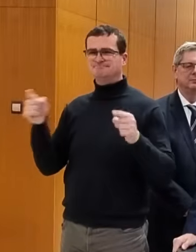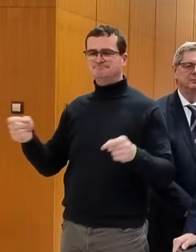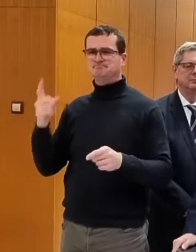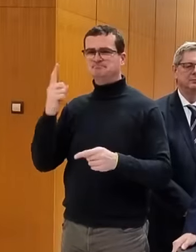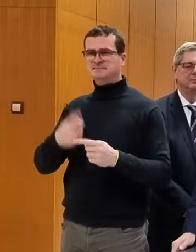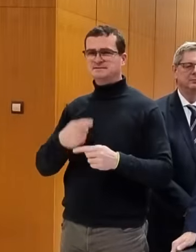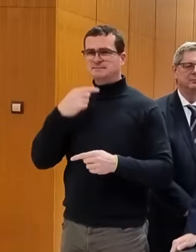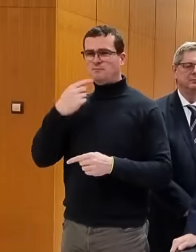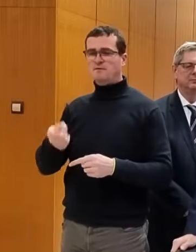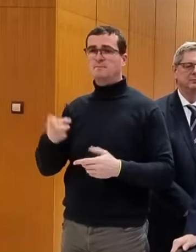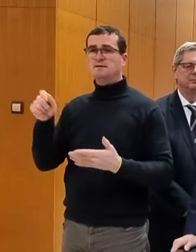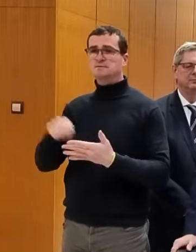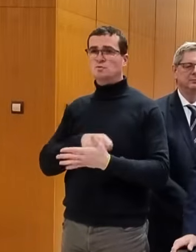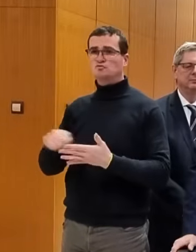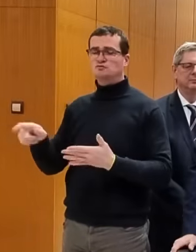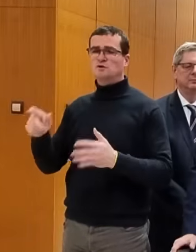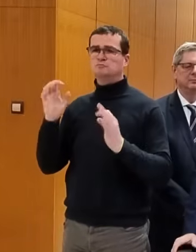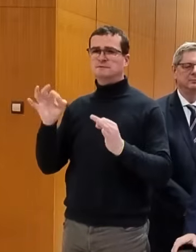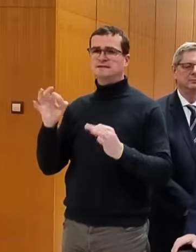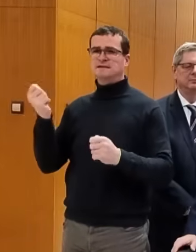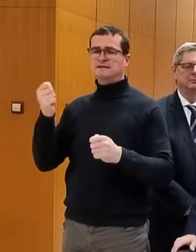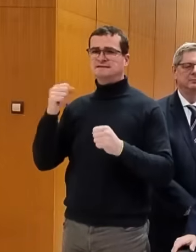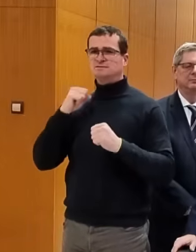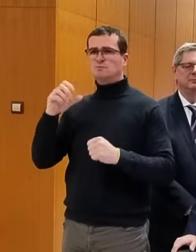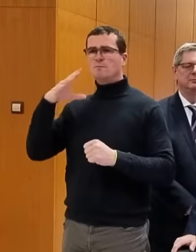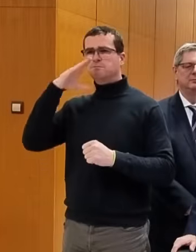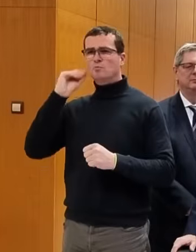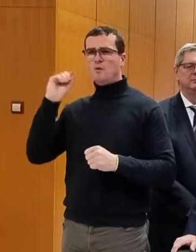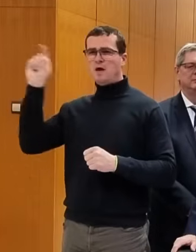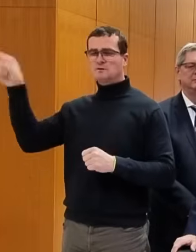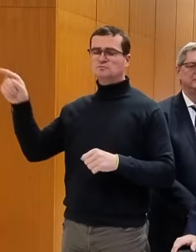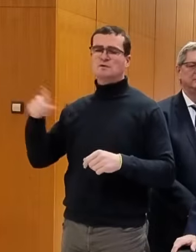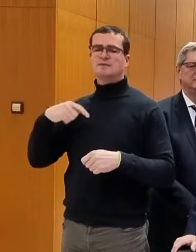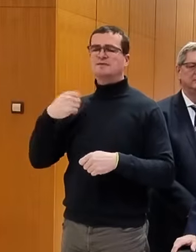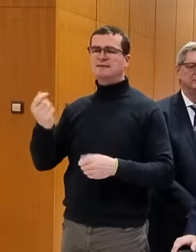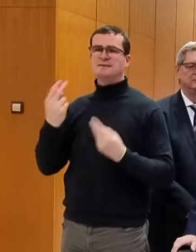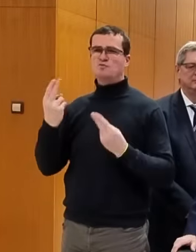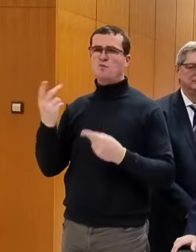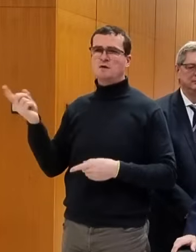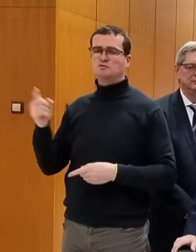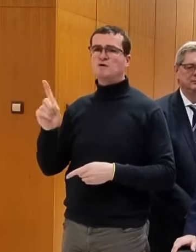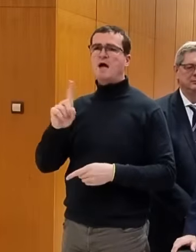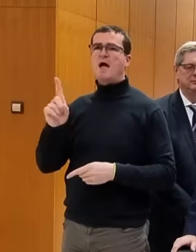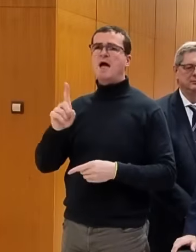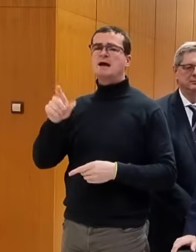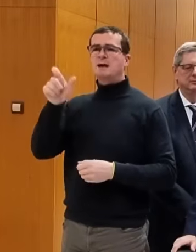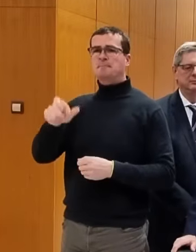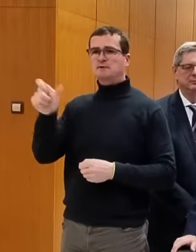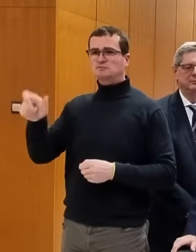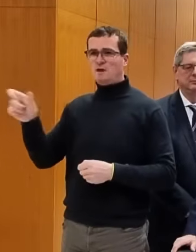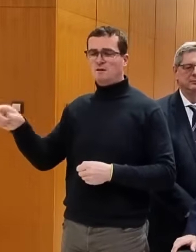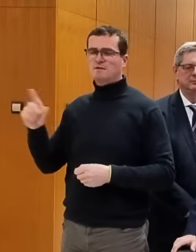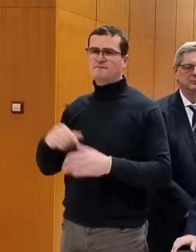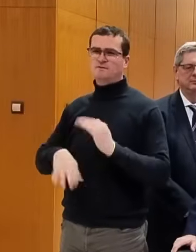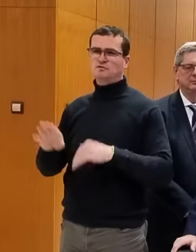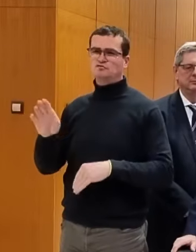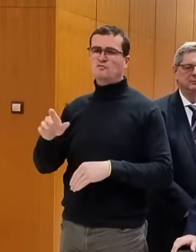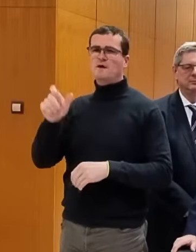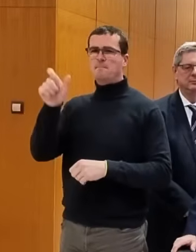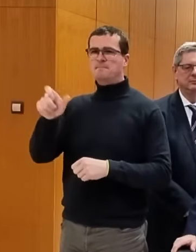sa inštitúcie rušili, aj špecializovaný trestný súd v Bulharsku, že nie je dôležité, aké sú personálne, lebo tu bojujete väčšinou iba o